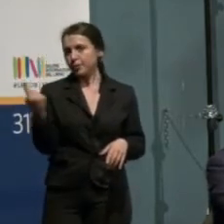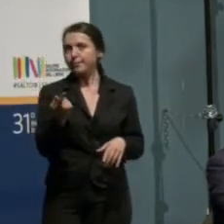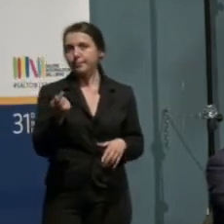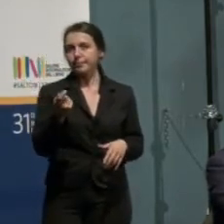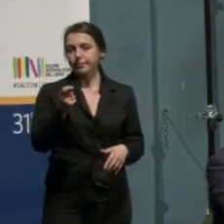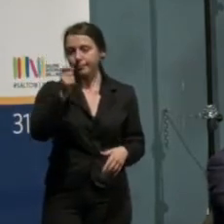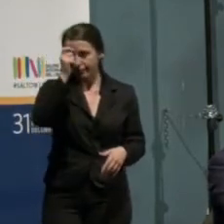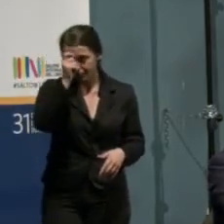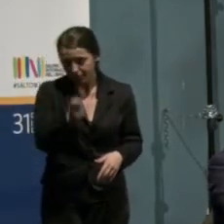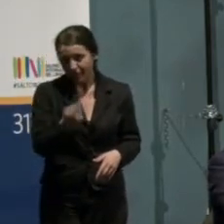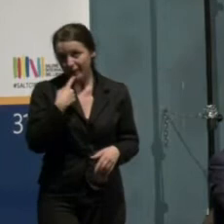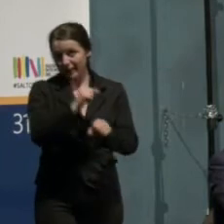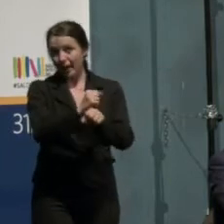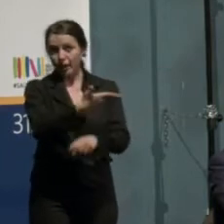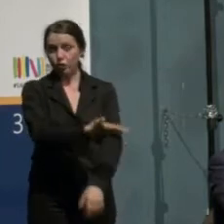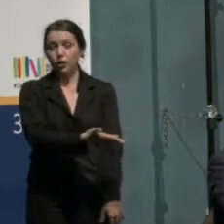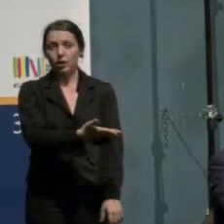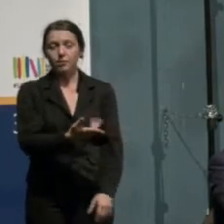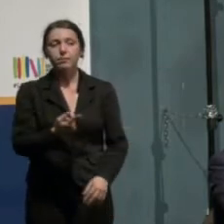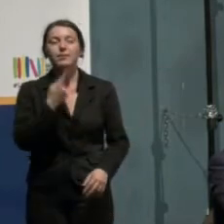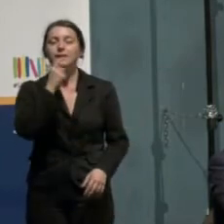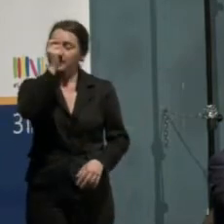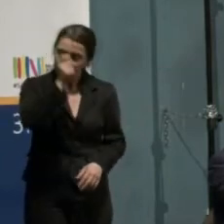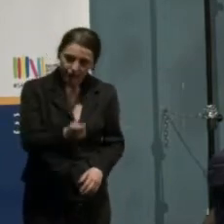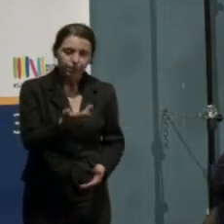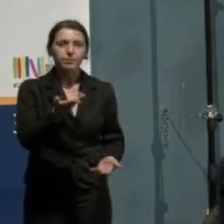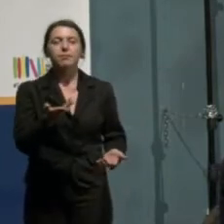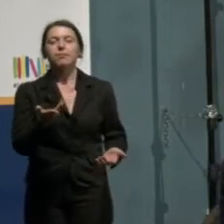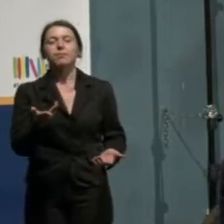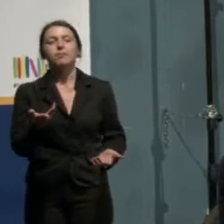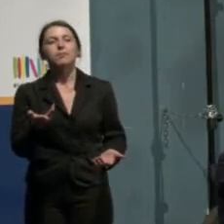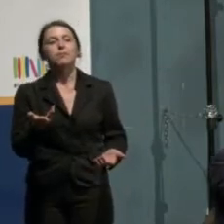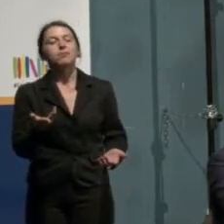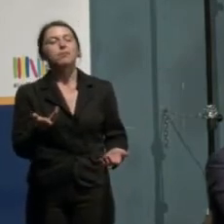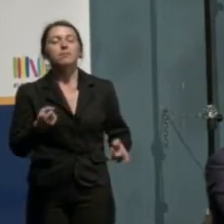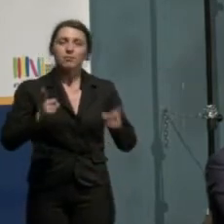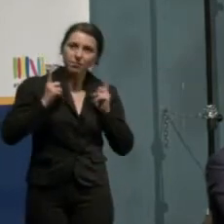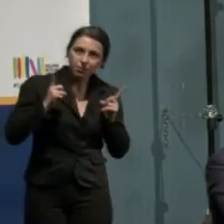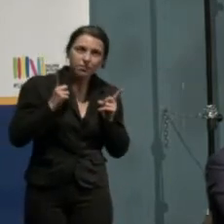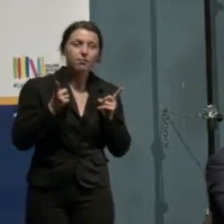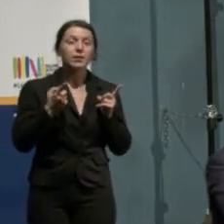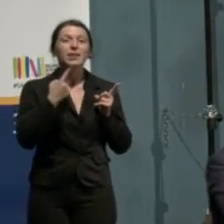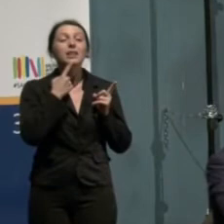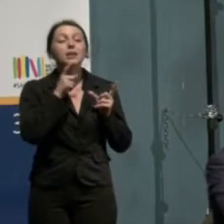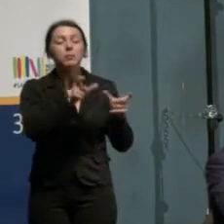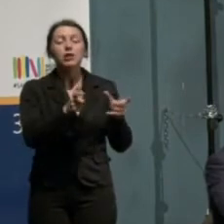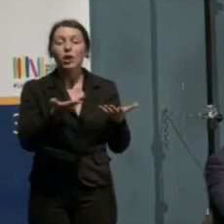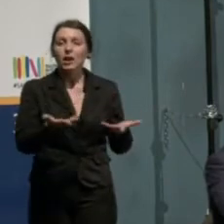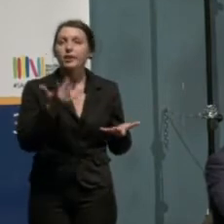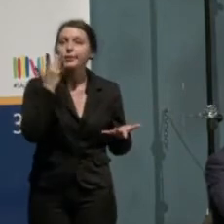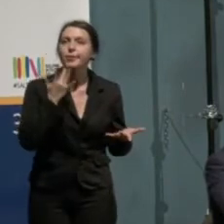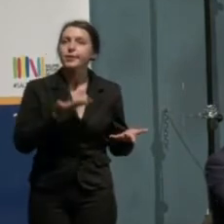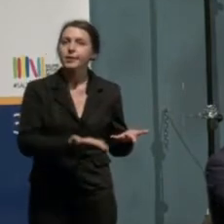a chi è in carcere lo dedichiamo a chi anche ai difensori ea chi questo momento rischia e